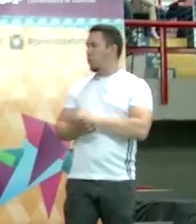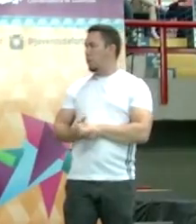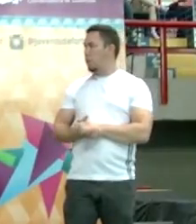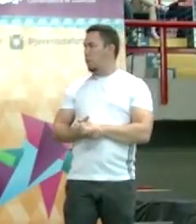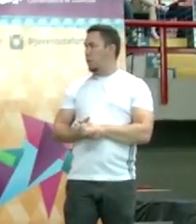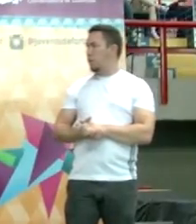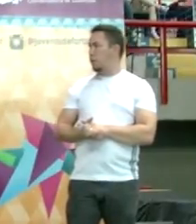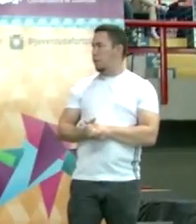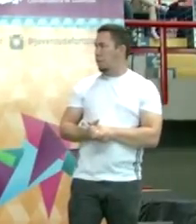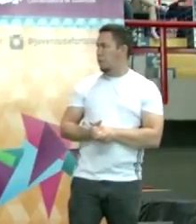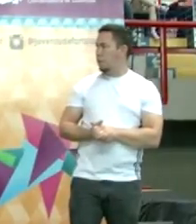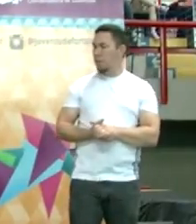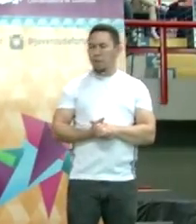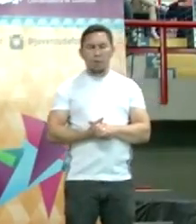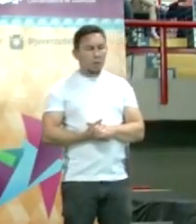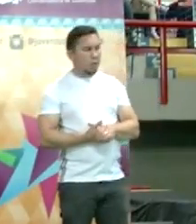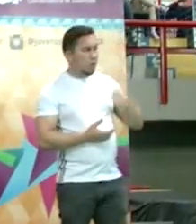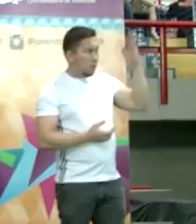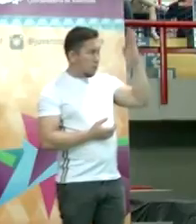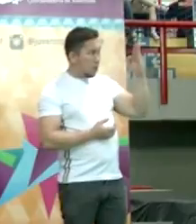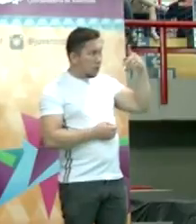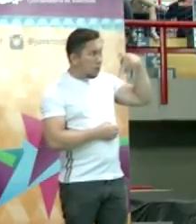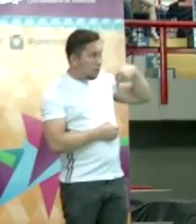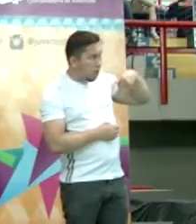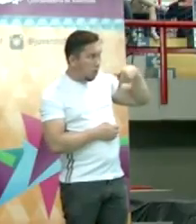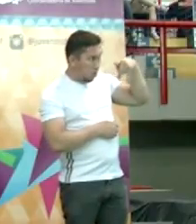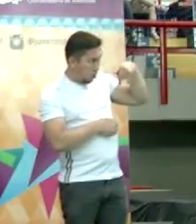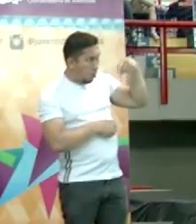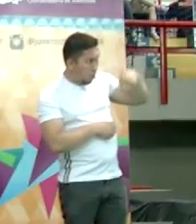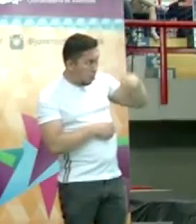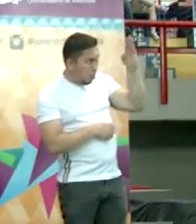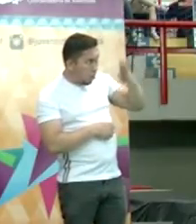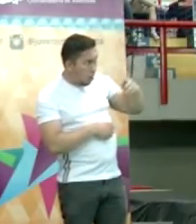Boa pergunta. O Brasil não tem muito petróleo, não?